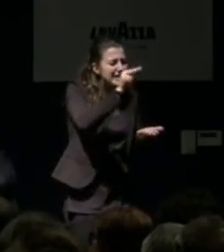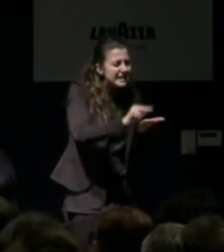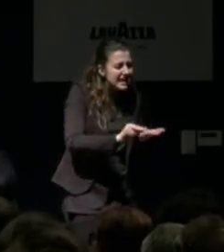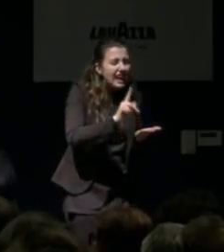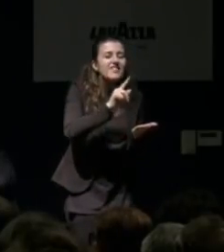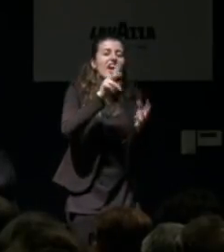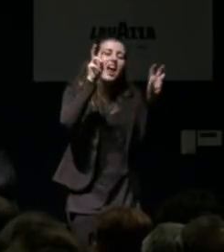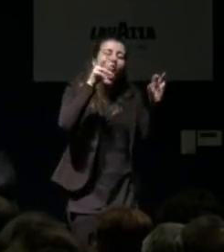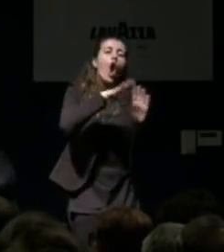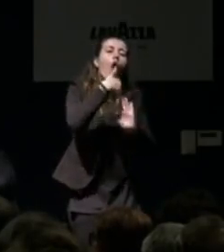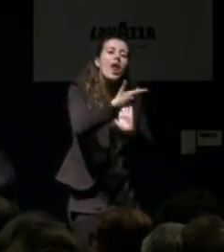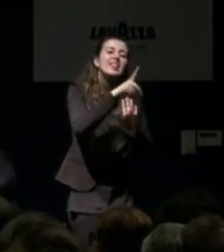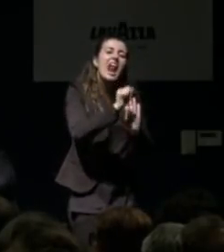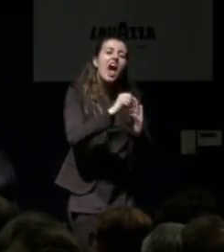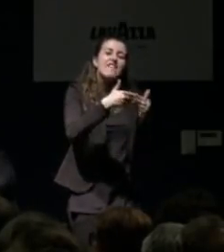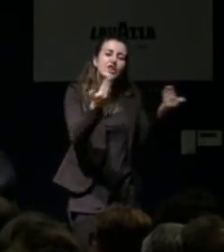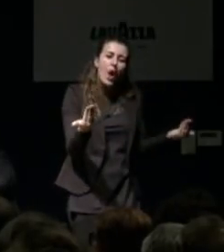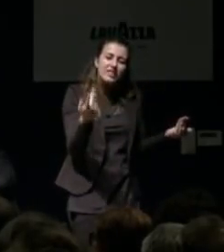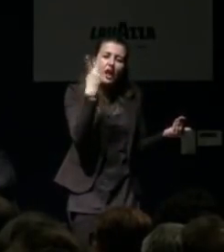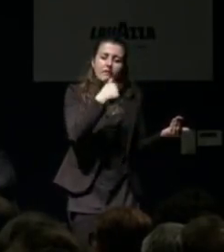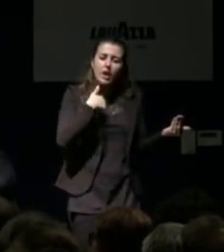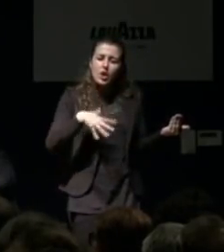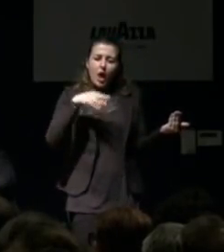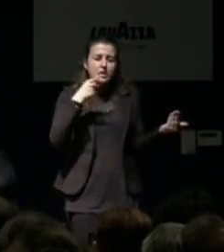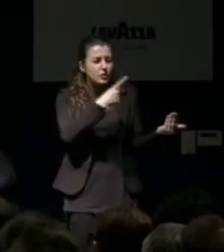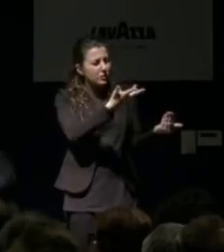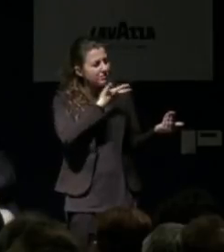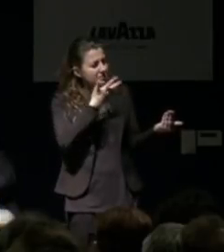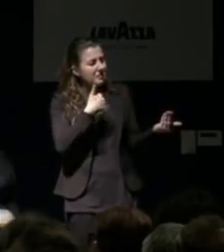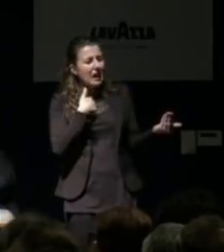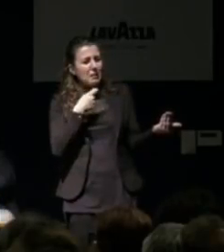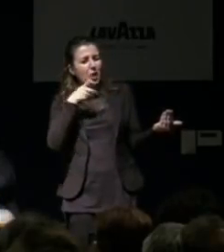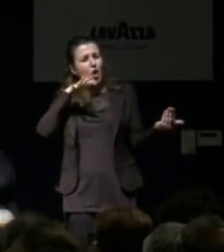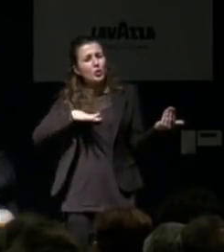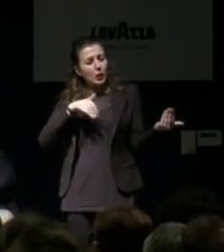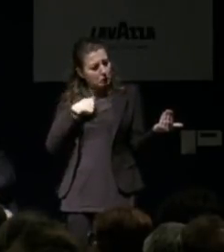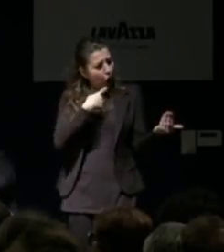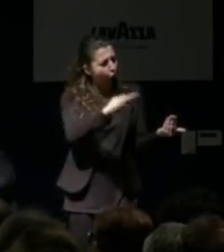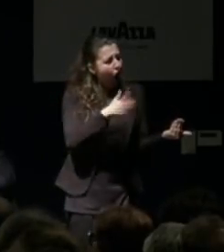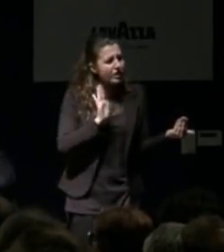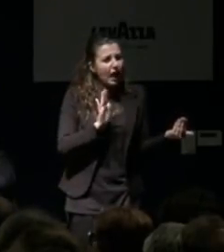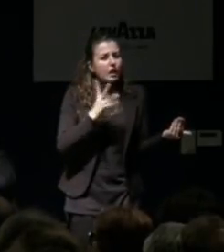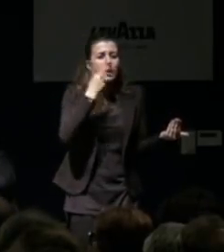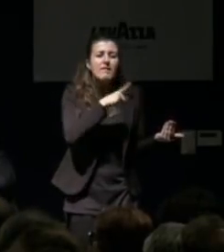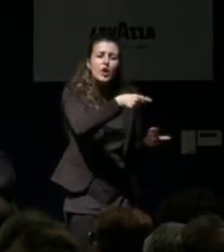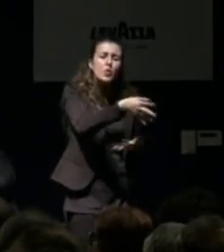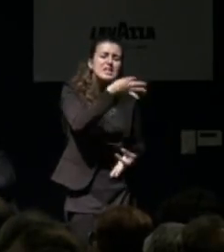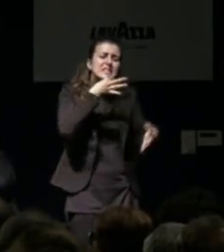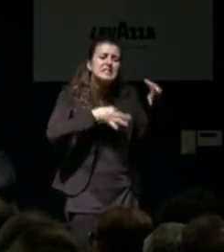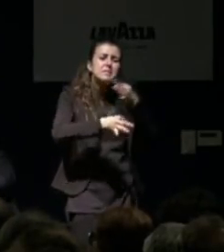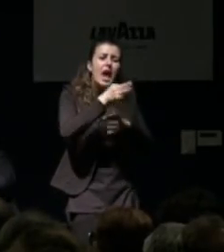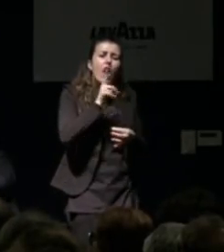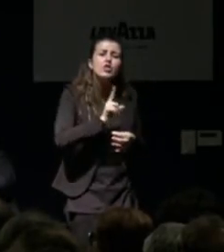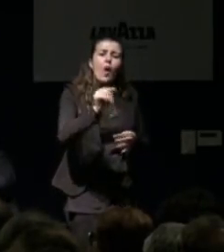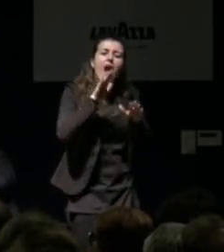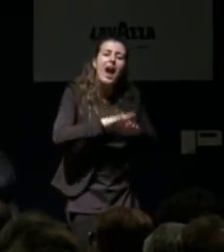frontiera non ti nascondo che era uno dei più scettici su quel tema e te lo dissi ma tu hai saputo spiegarmi con quella calma che ti